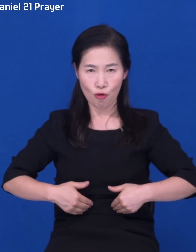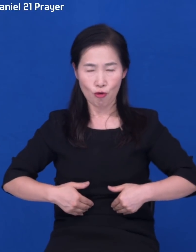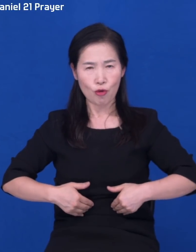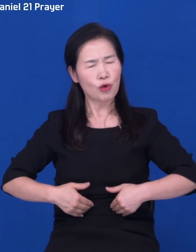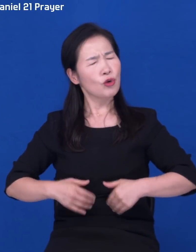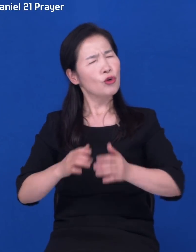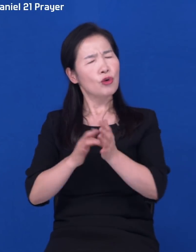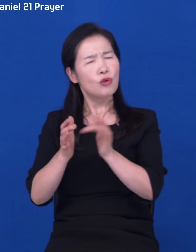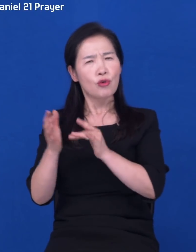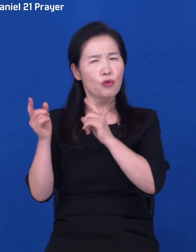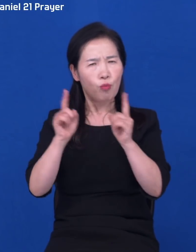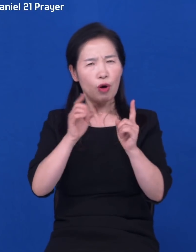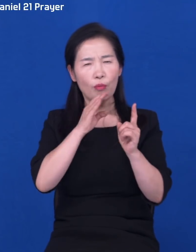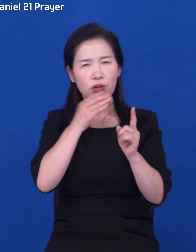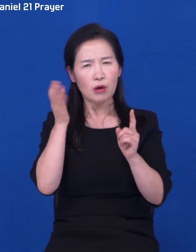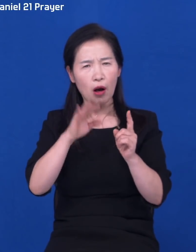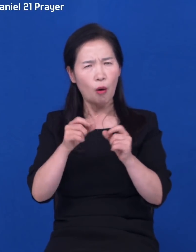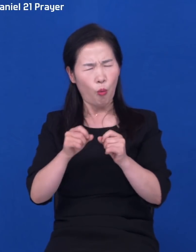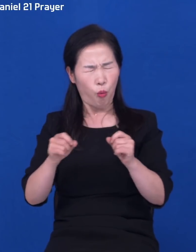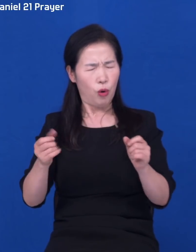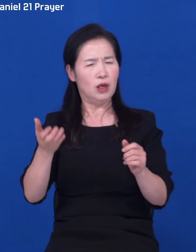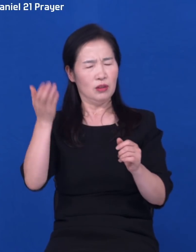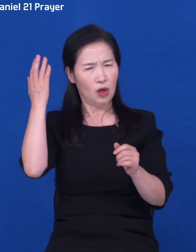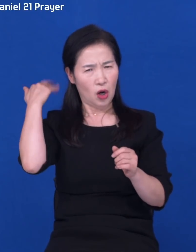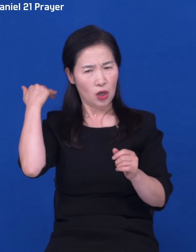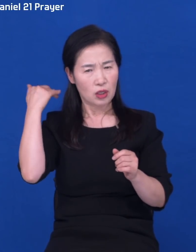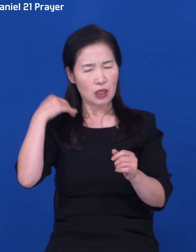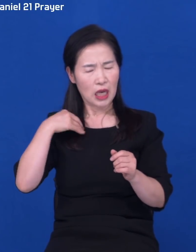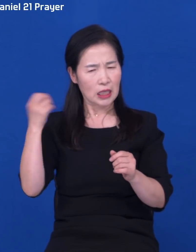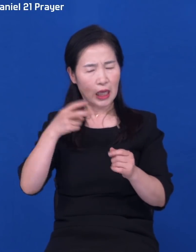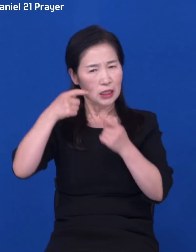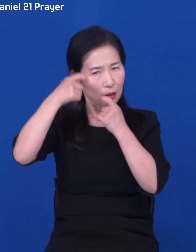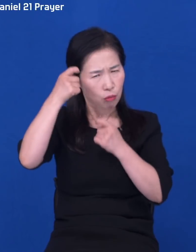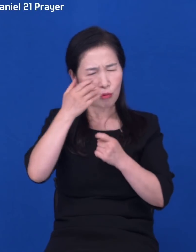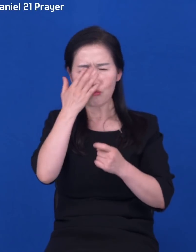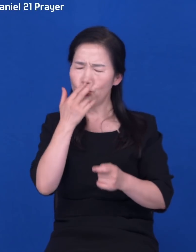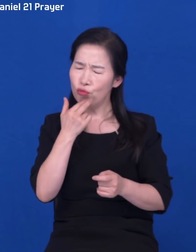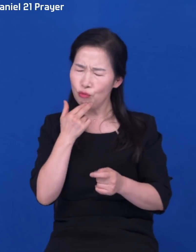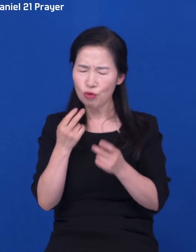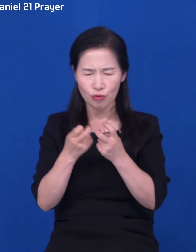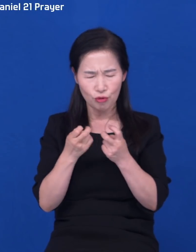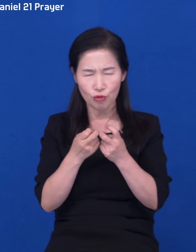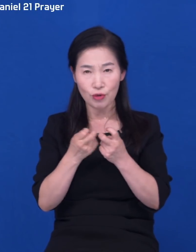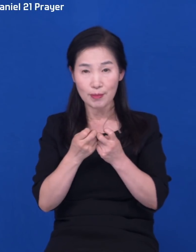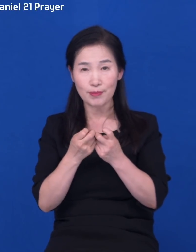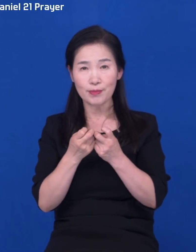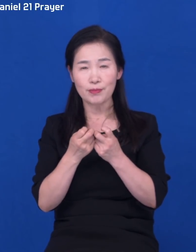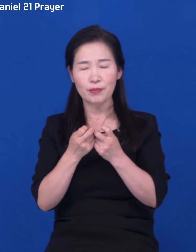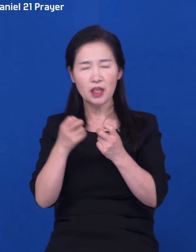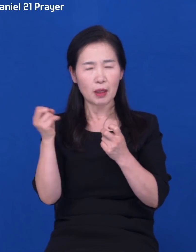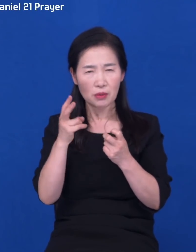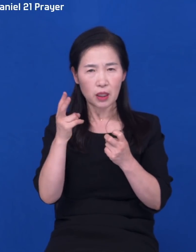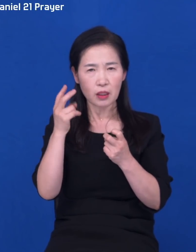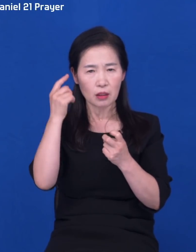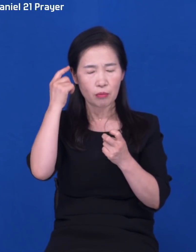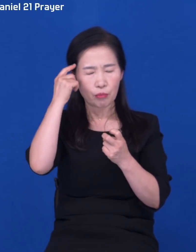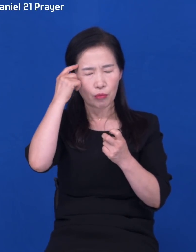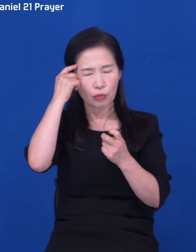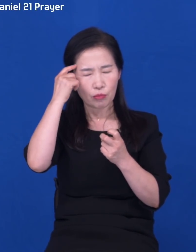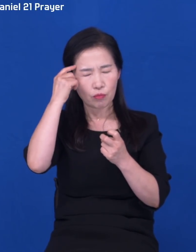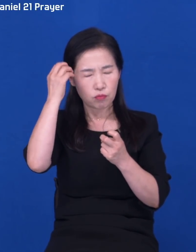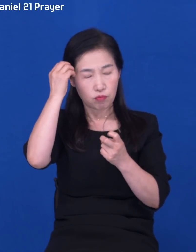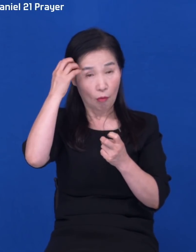부활했나? 너무 오래됐는데 내가 어떻게 이거를 볼 수도 없고 어떻게 이렇게 하다가 갑자기 머릿속을 딱 강타한 게